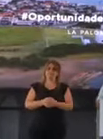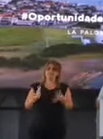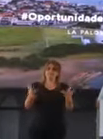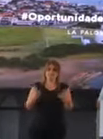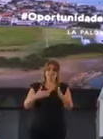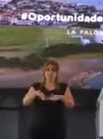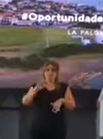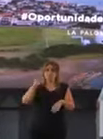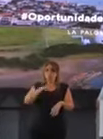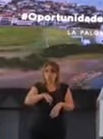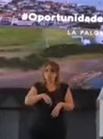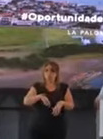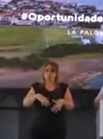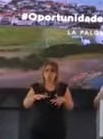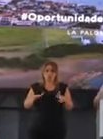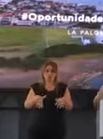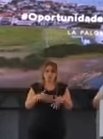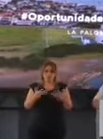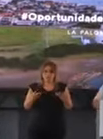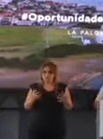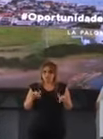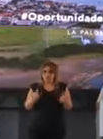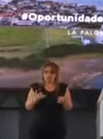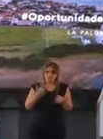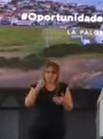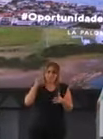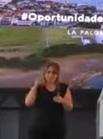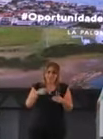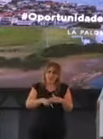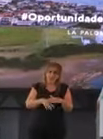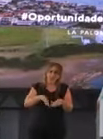más rápido. Todo es más intenso.